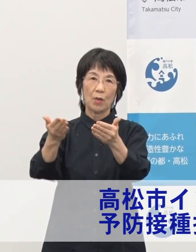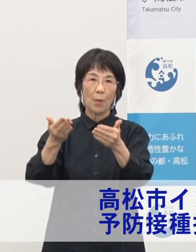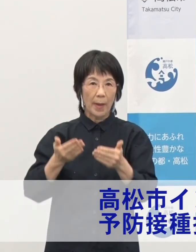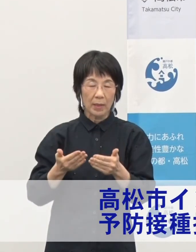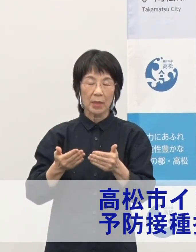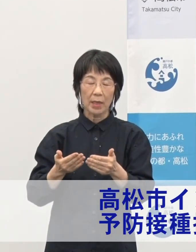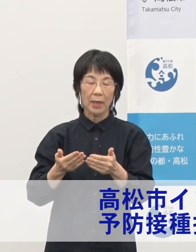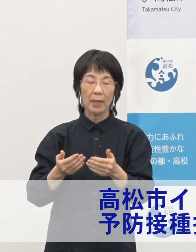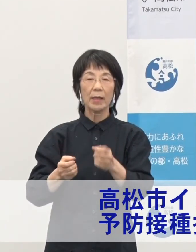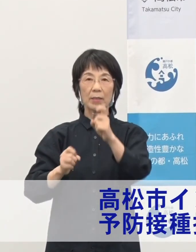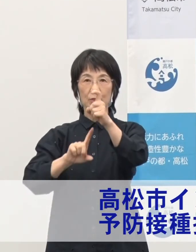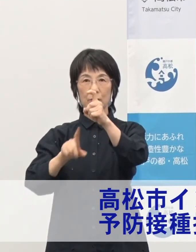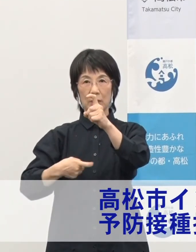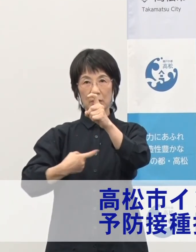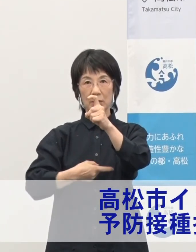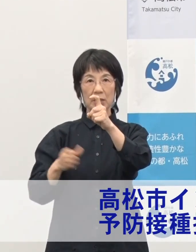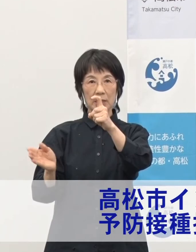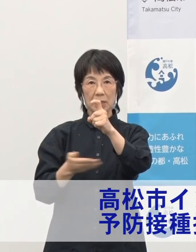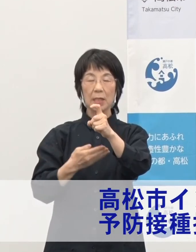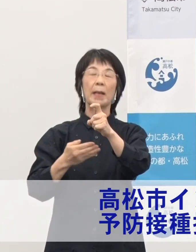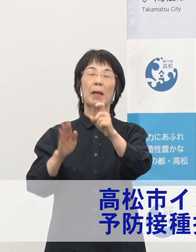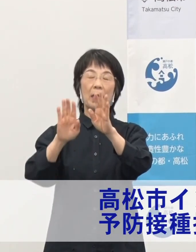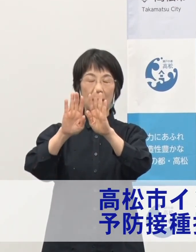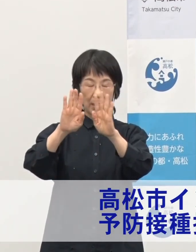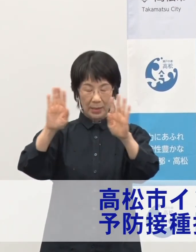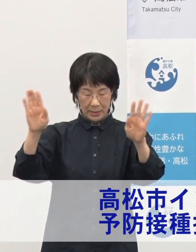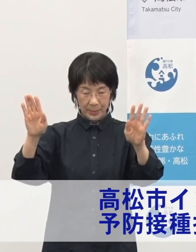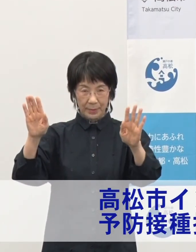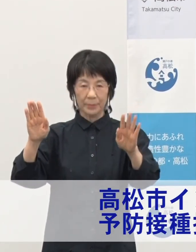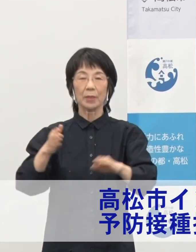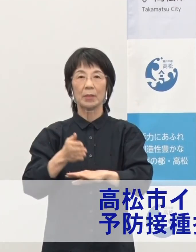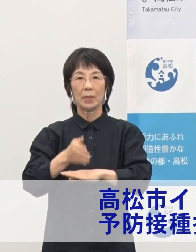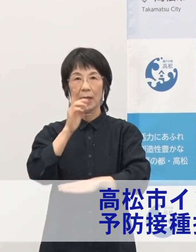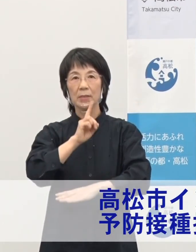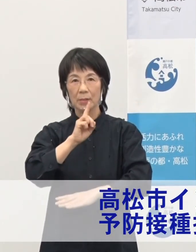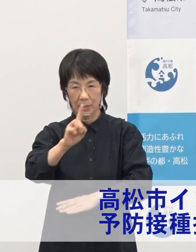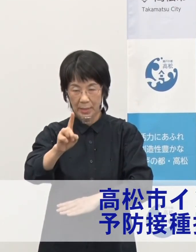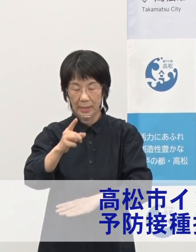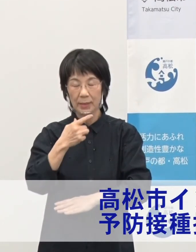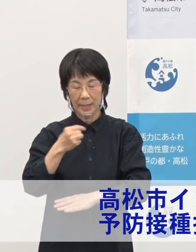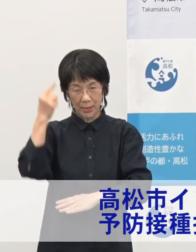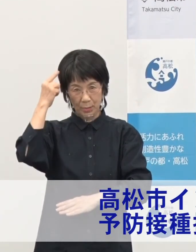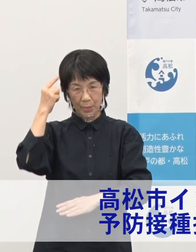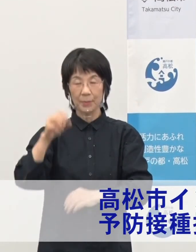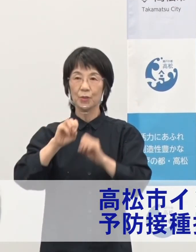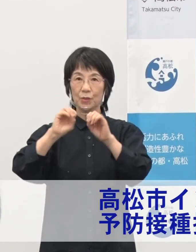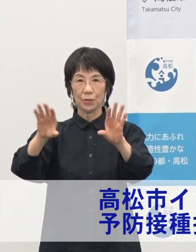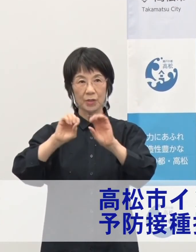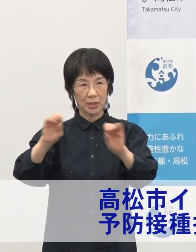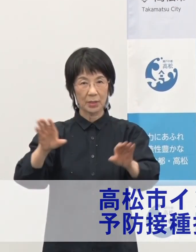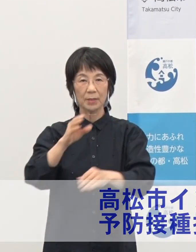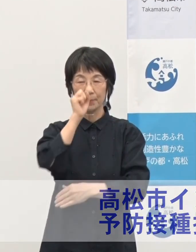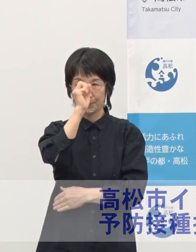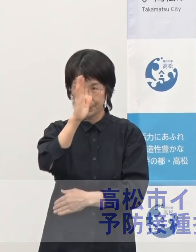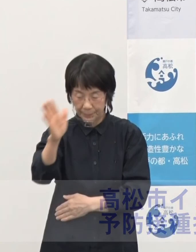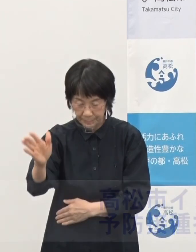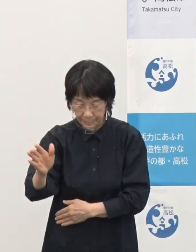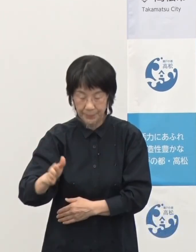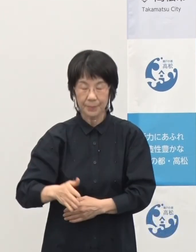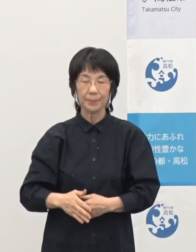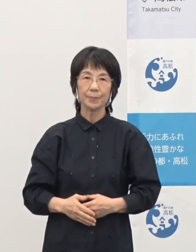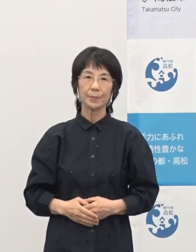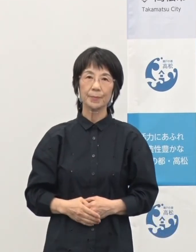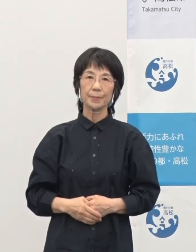日からの事業の開始となったというものでございます感謝を申し上げたいと思います羞恥方をよろしくお願い致します